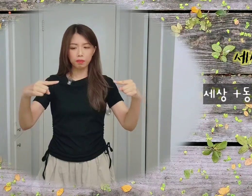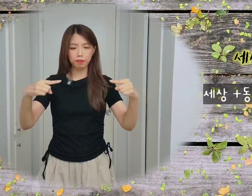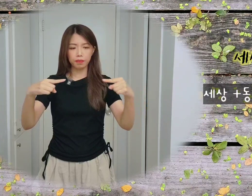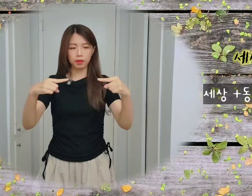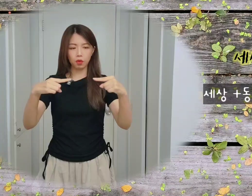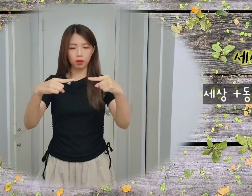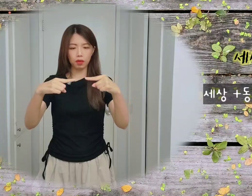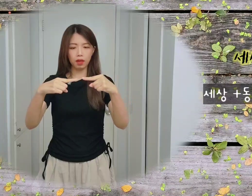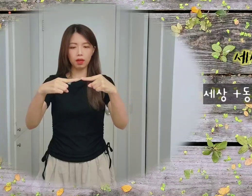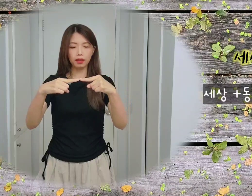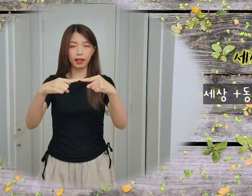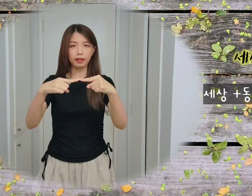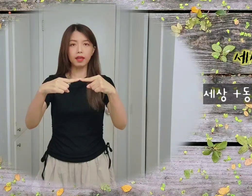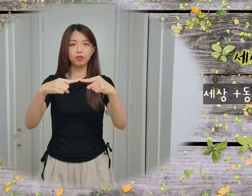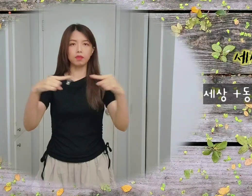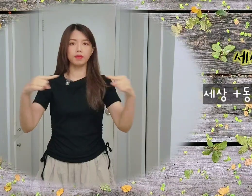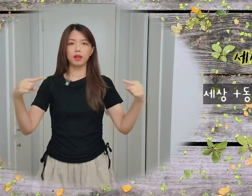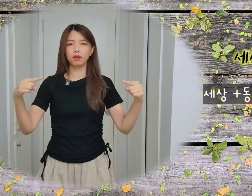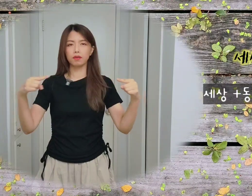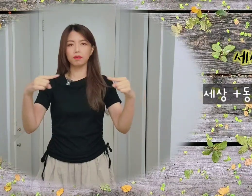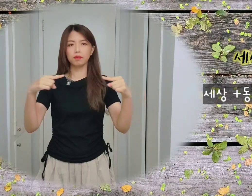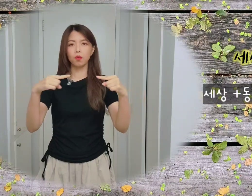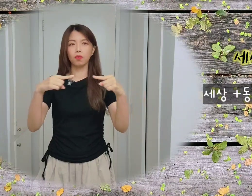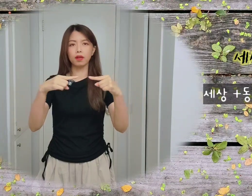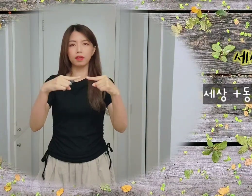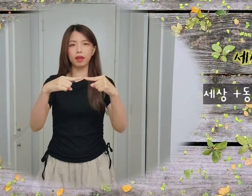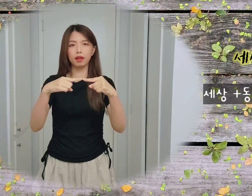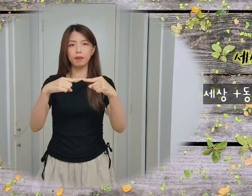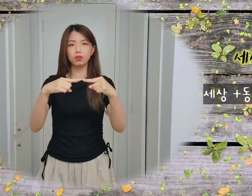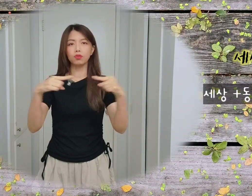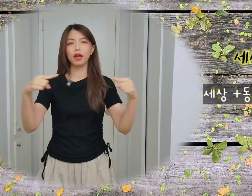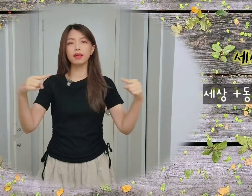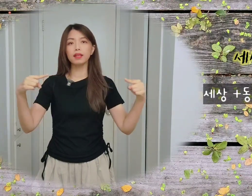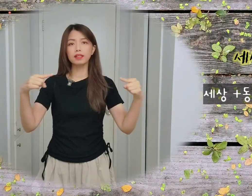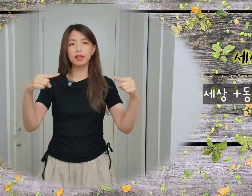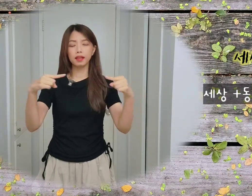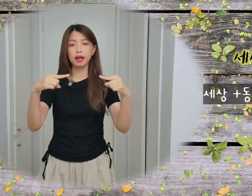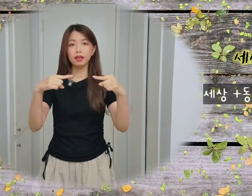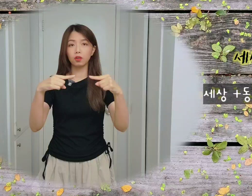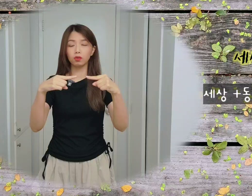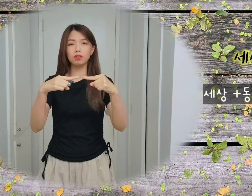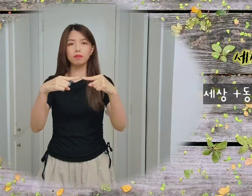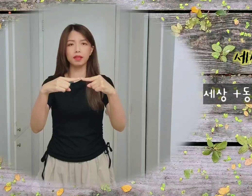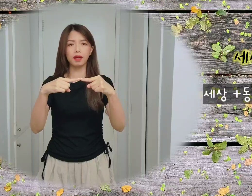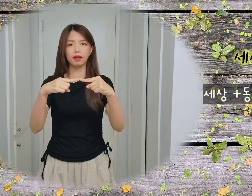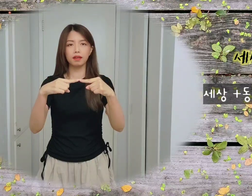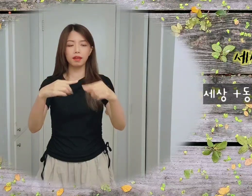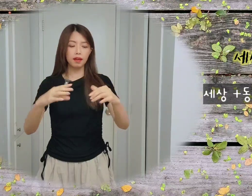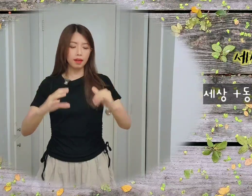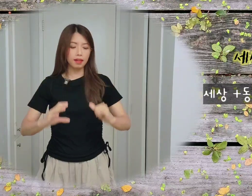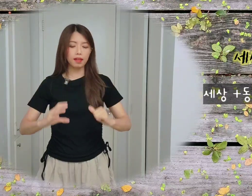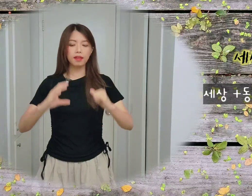펴셔서 이렇게 닿게 해주시면 돼요. 뭔가 이렇게 맞추다, 일치하다 이런